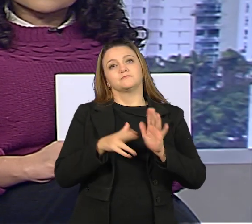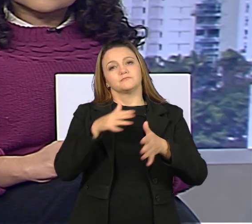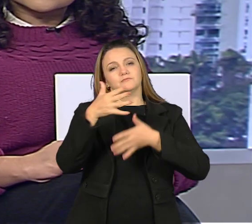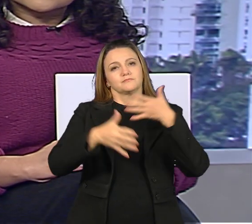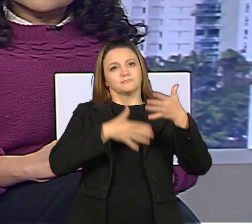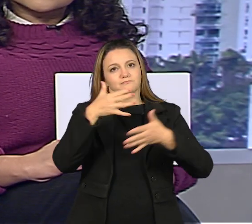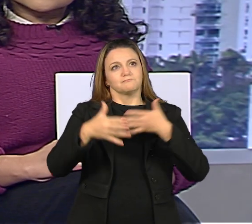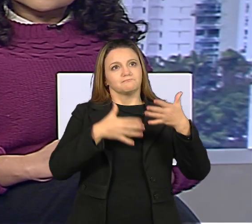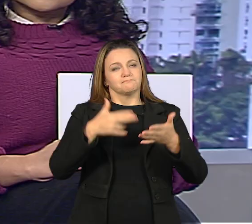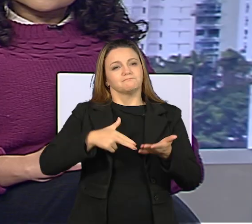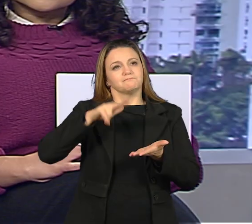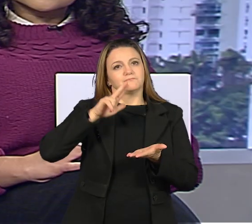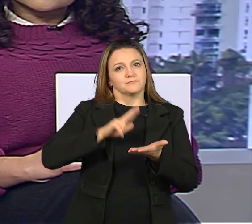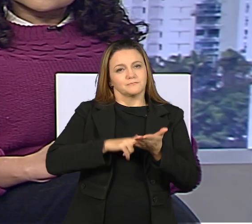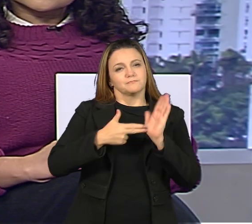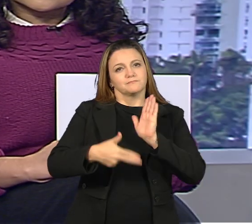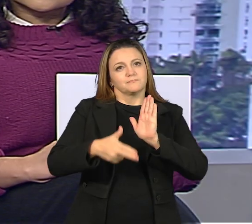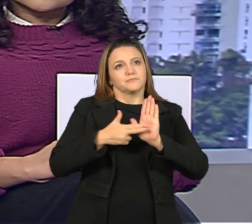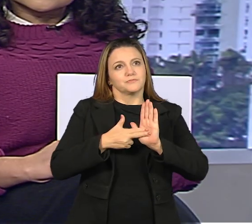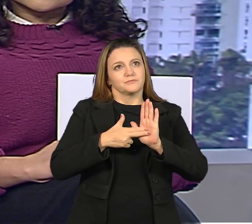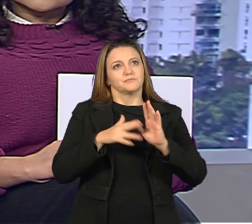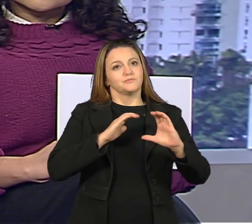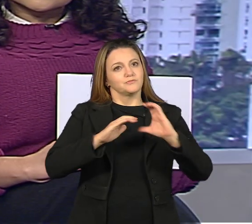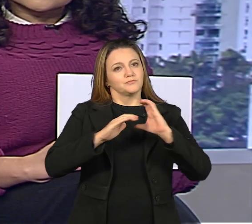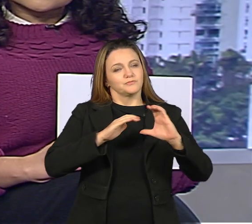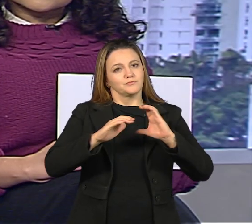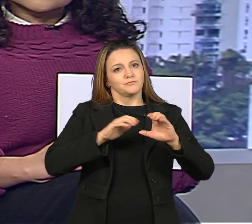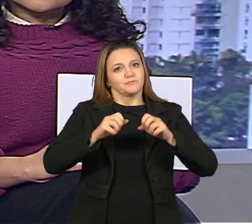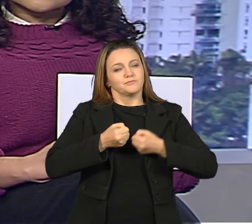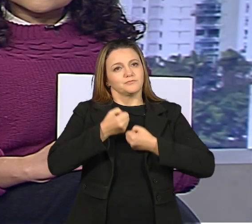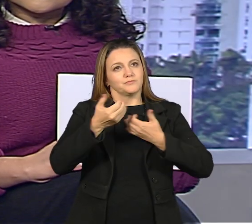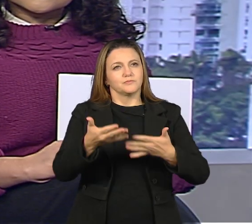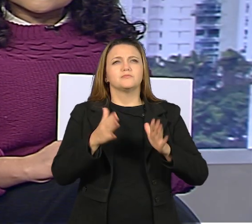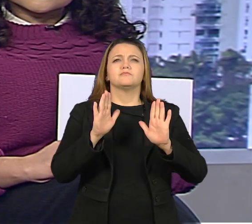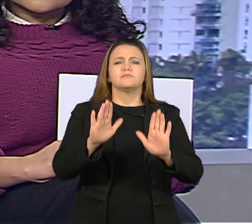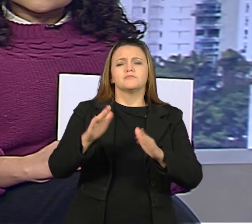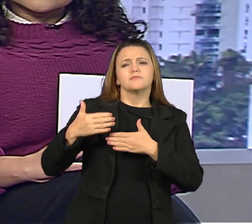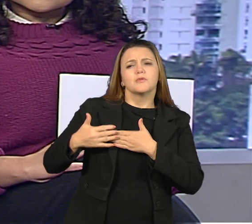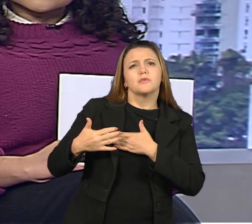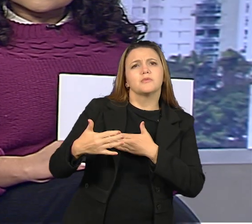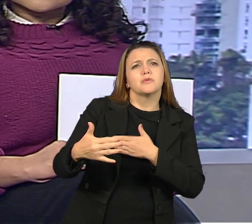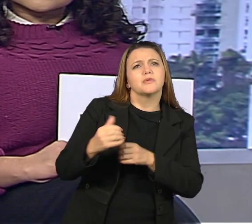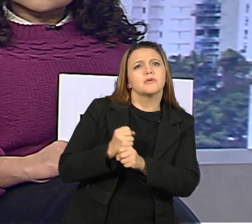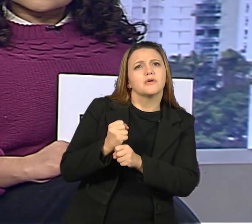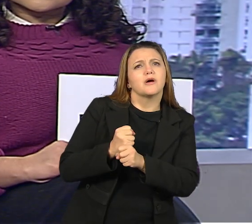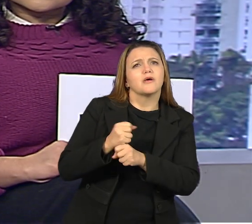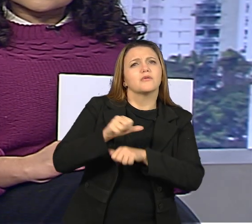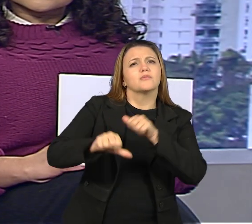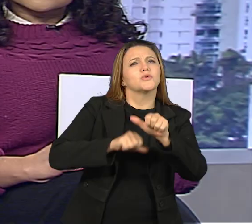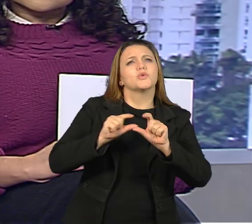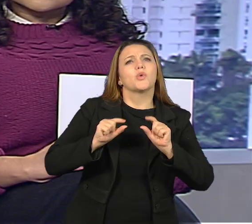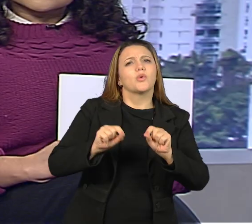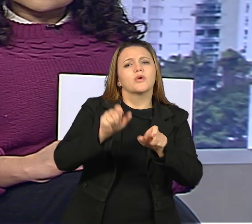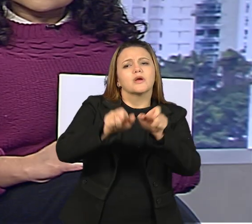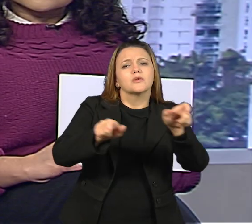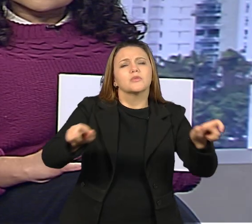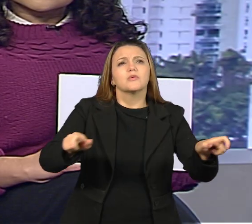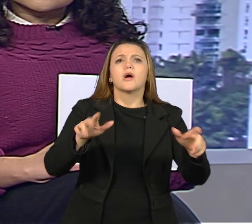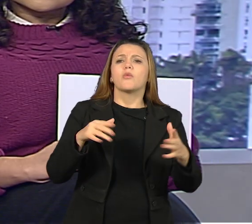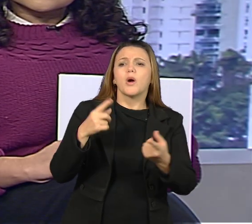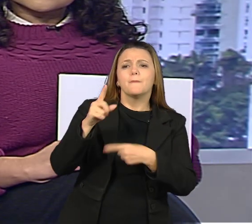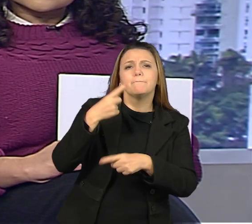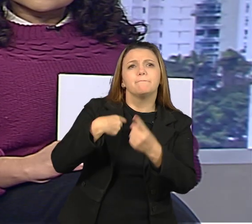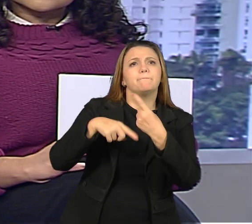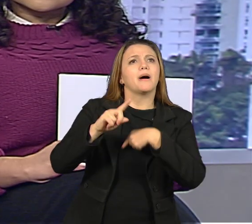expressão. Mais de 2 décadas depois, o que será que mudou na vida da parcela da população que faz uso dessa língua? Quais os